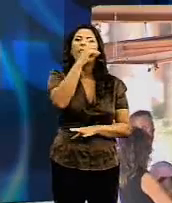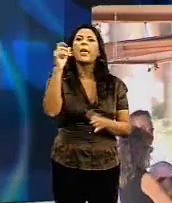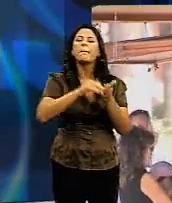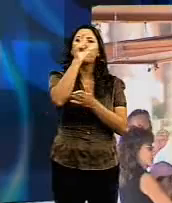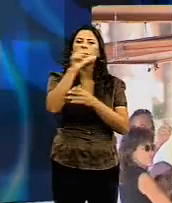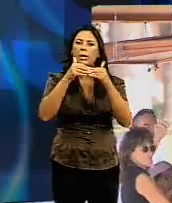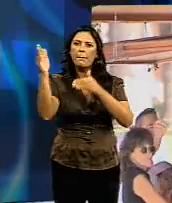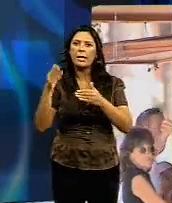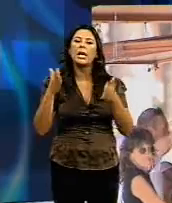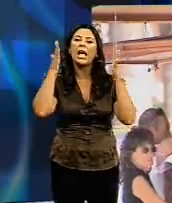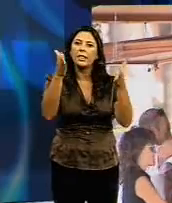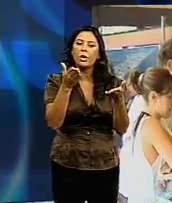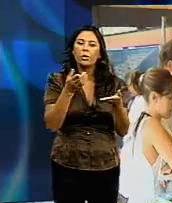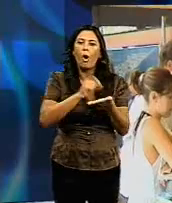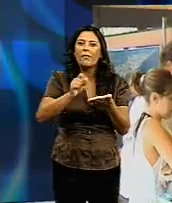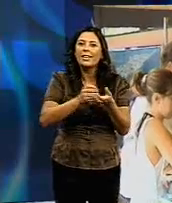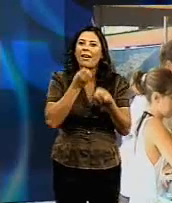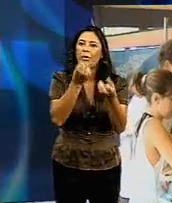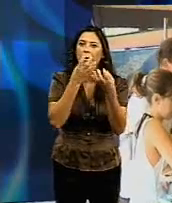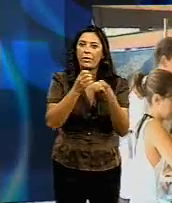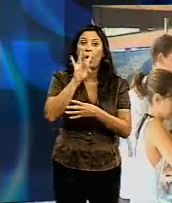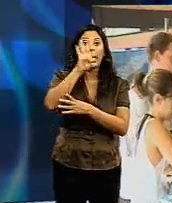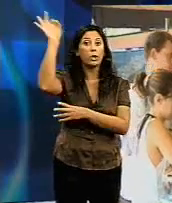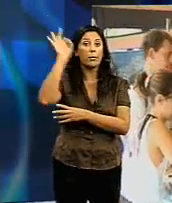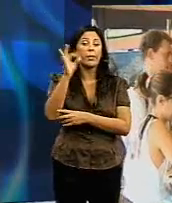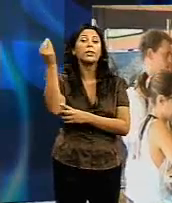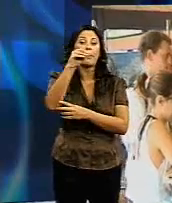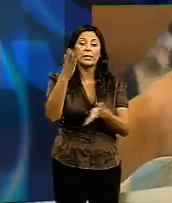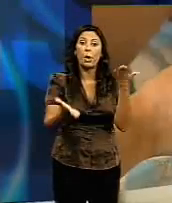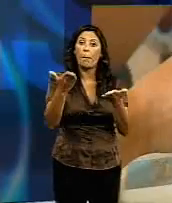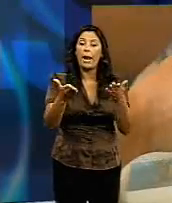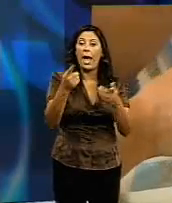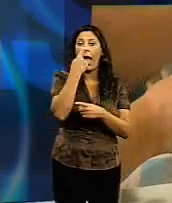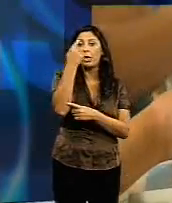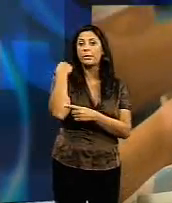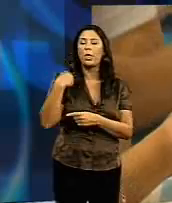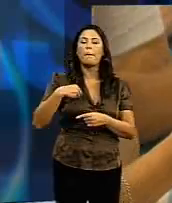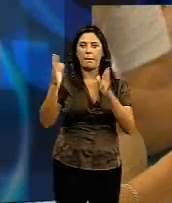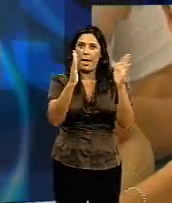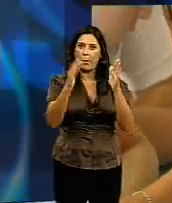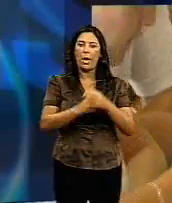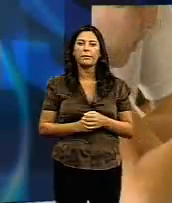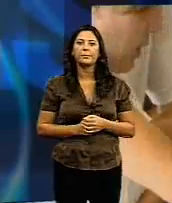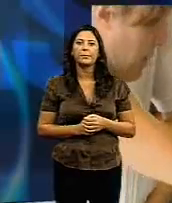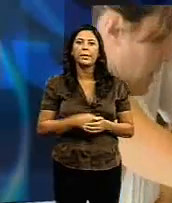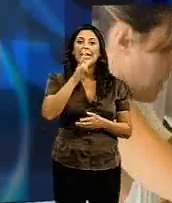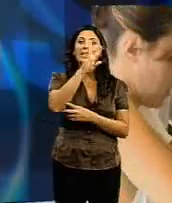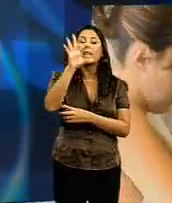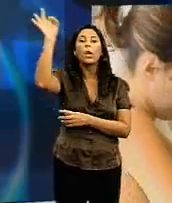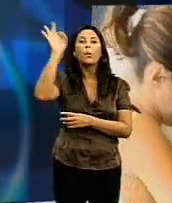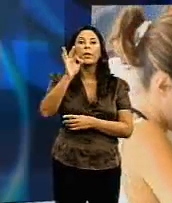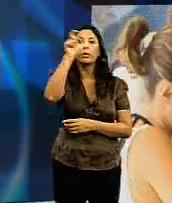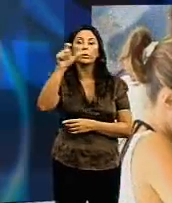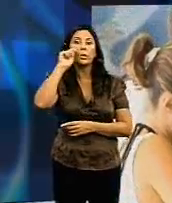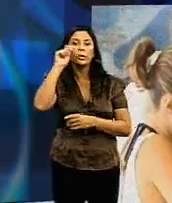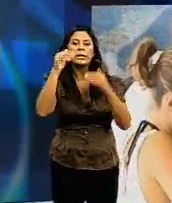oficinas municipales de información, un 14% más respecto al mismo periodo del año anterior. Más del 35% de los turistas